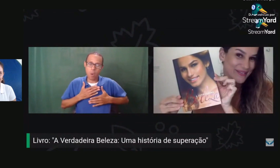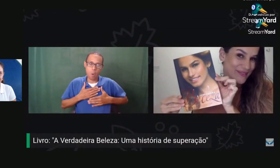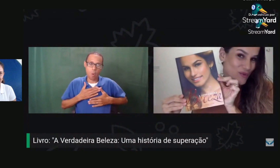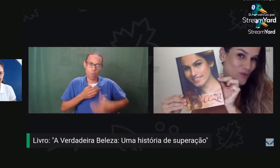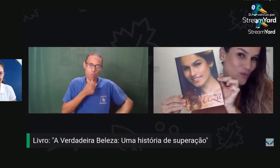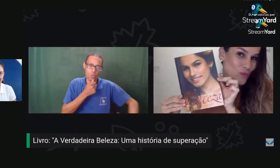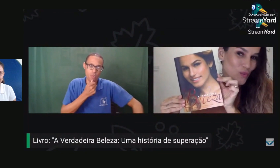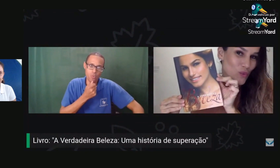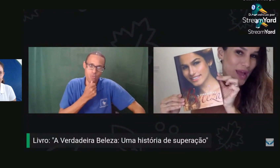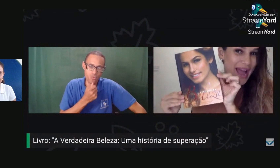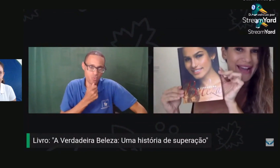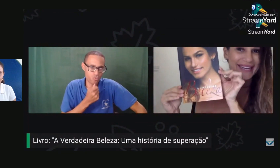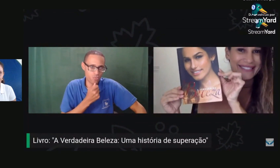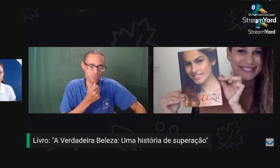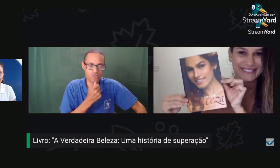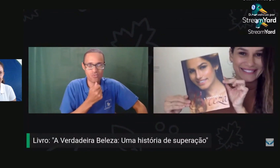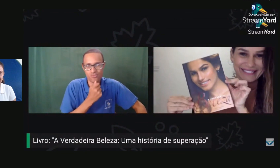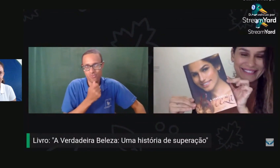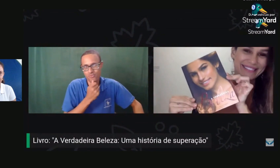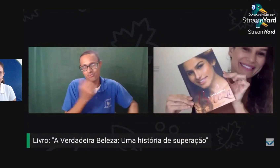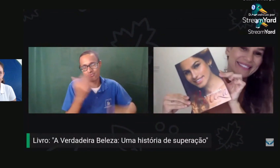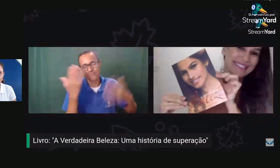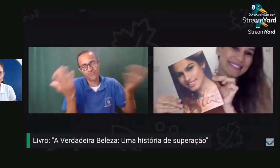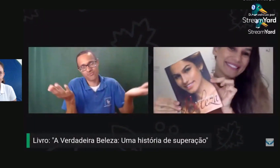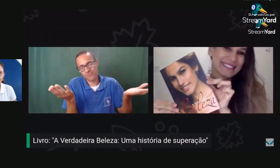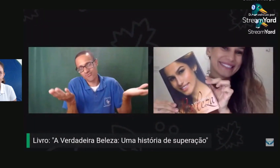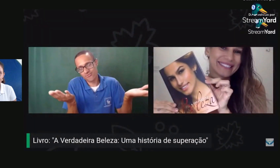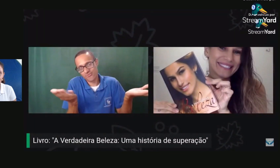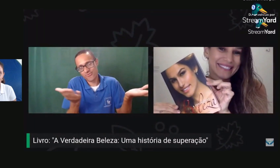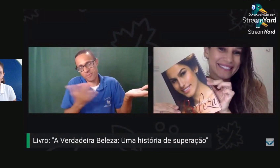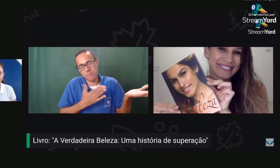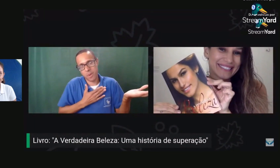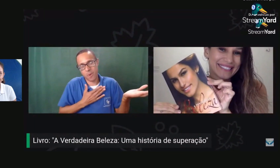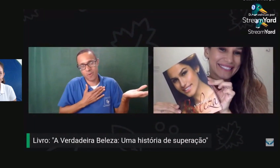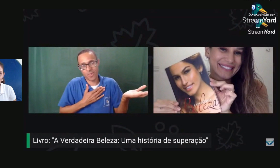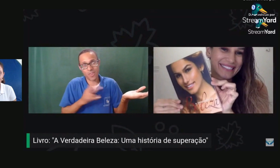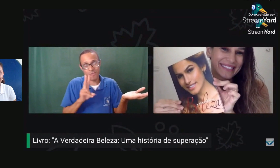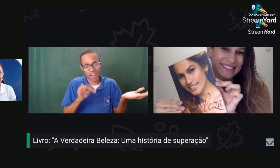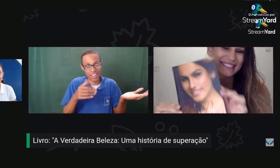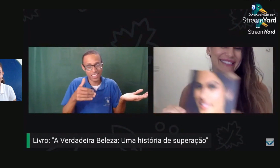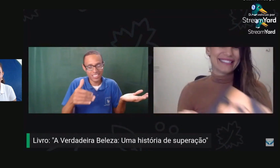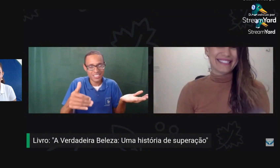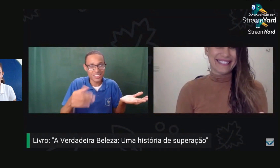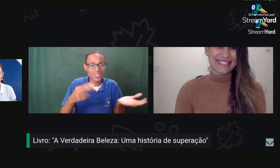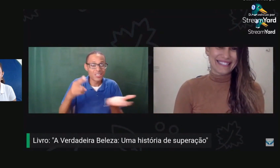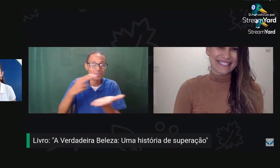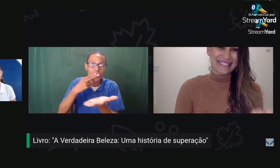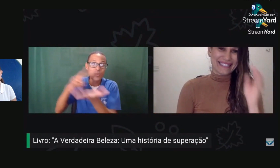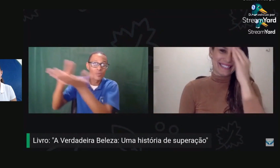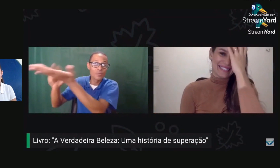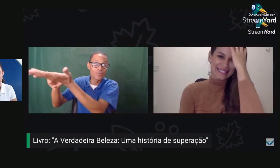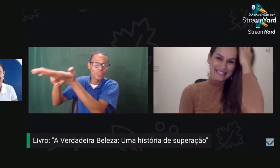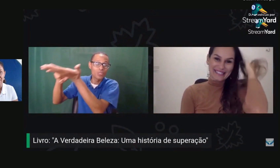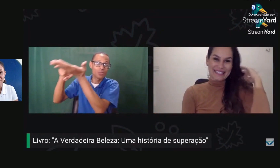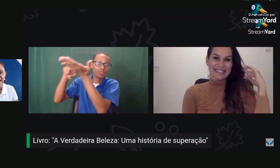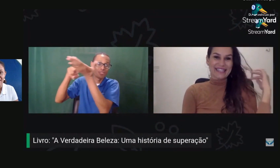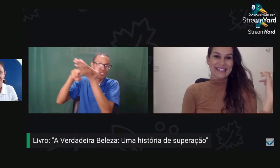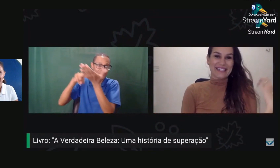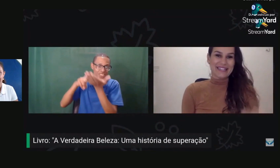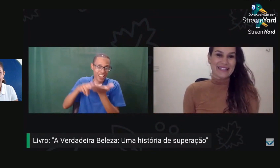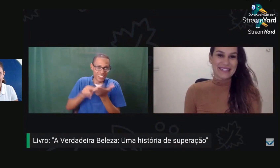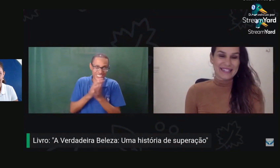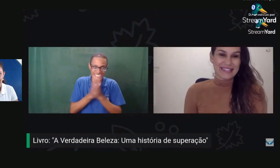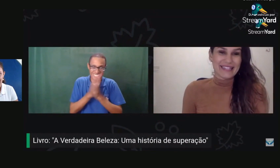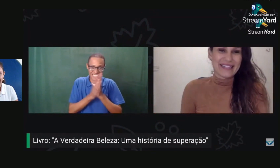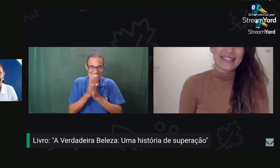Vanessa, que vai mostrar para nós, então, o seu vídeo. Eu ainda não tenho, o seu livro, né? Eu ainda não tenho